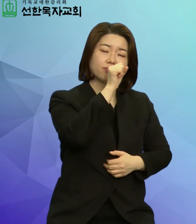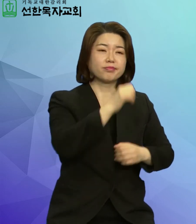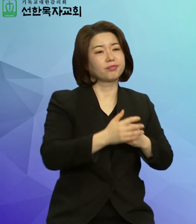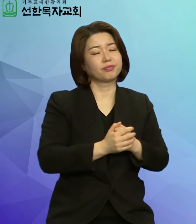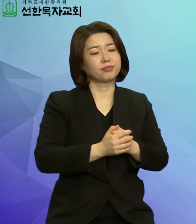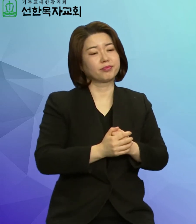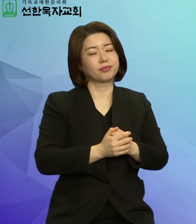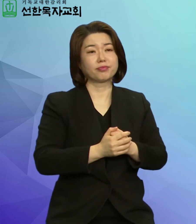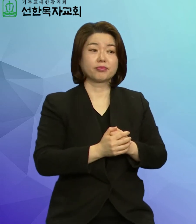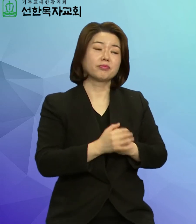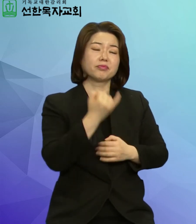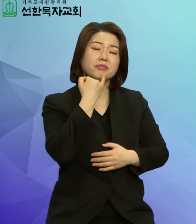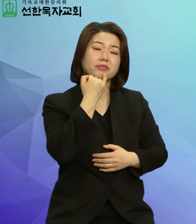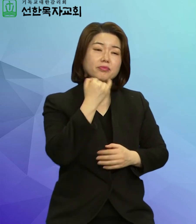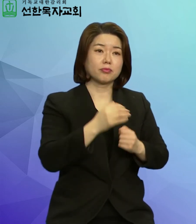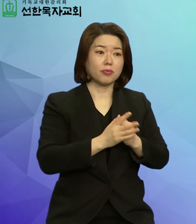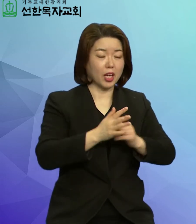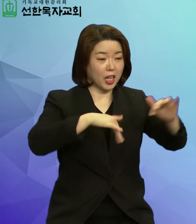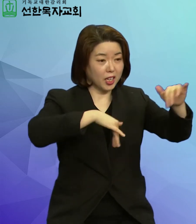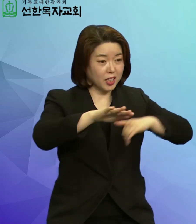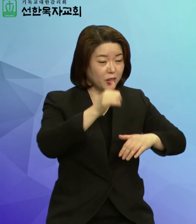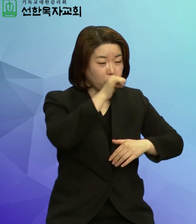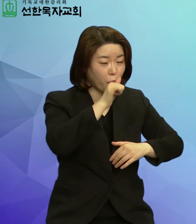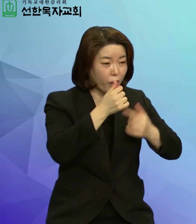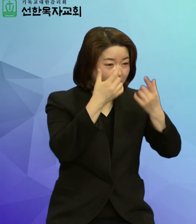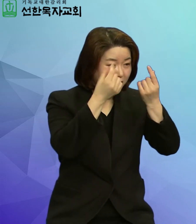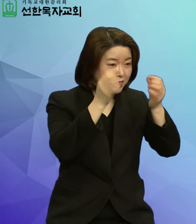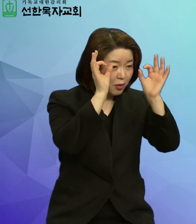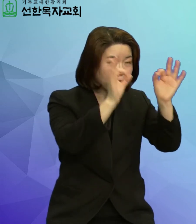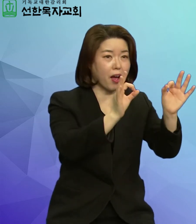너무 좋아. 길거리에 고양이 보는 정도예요.